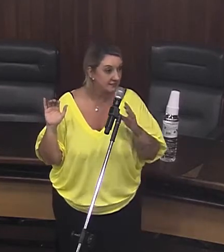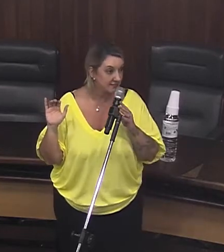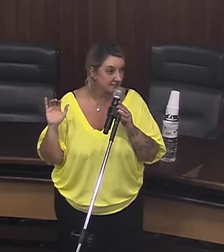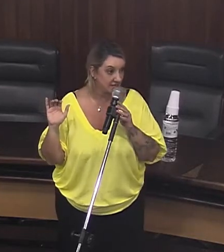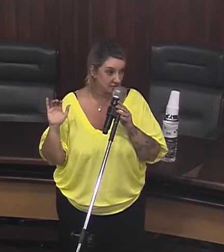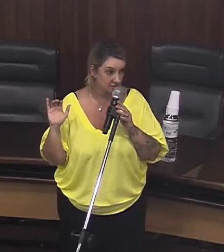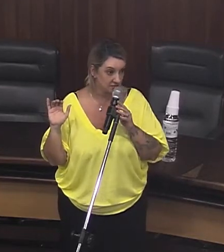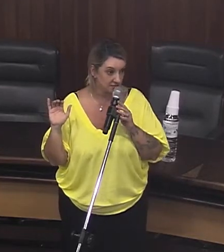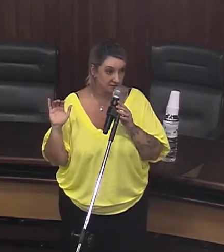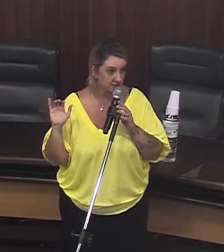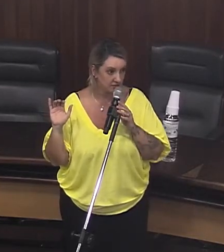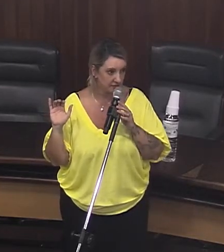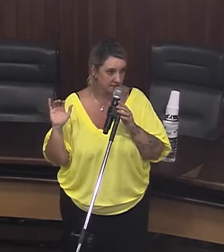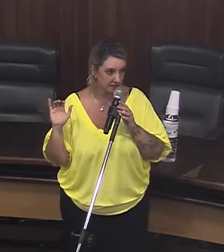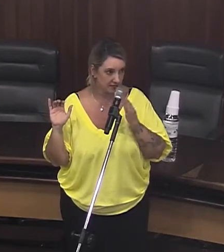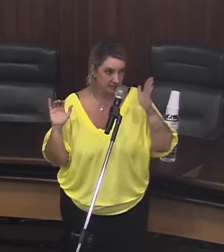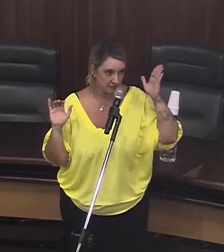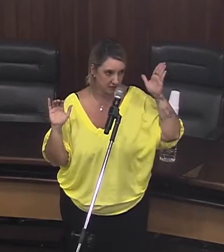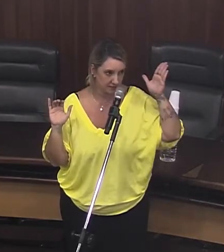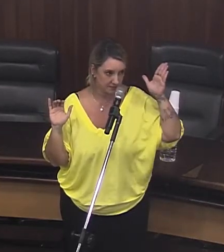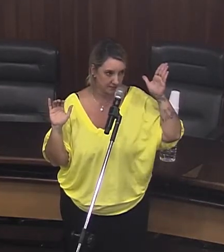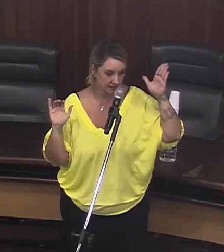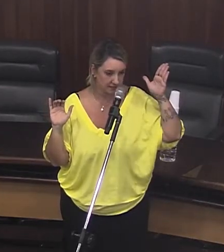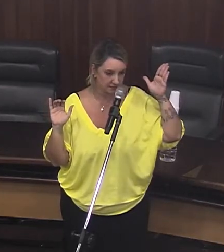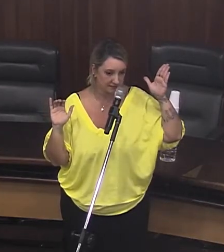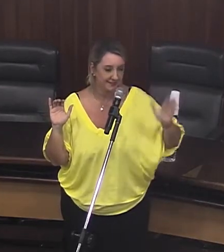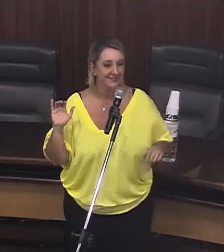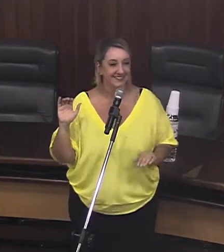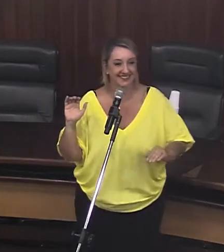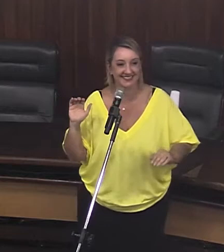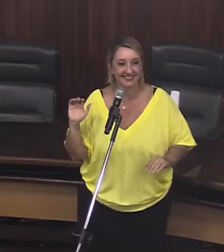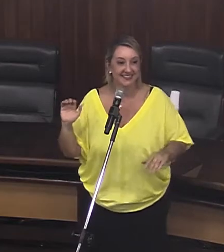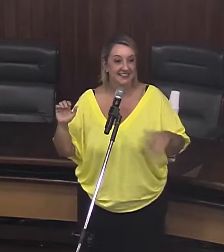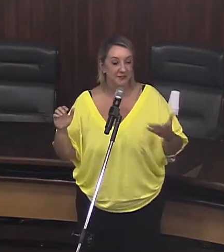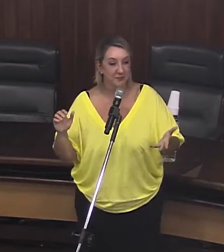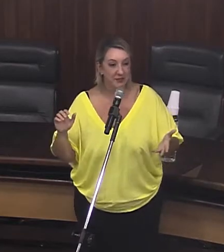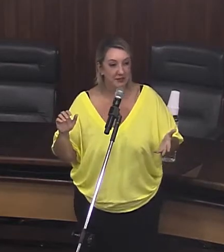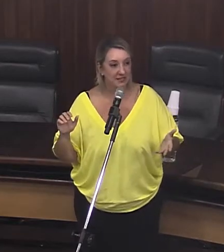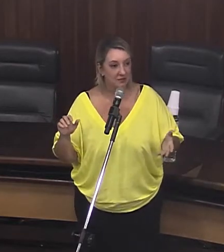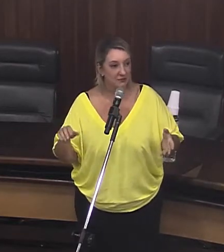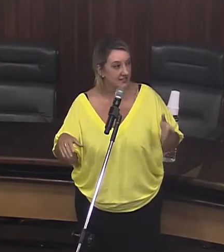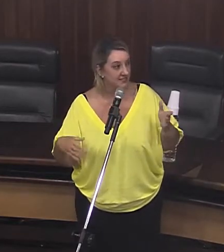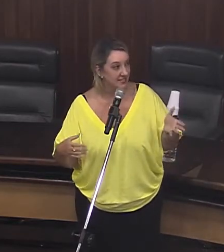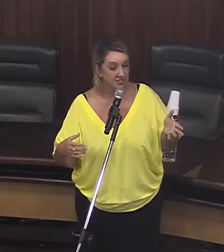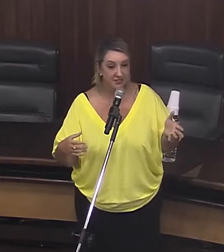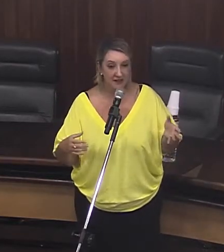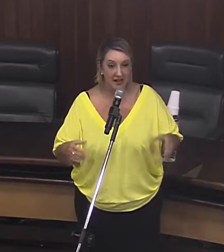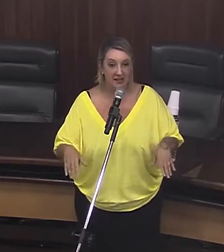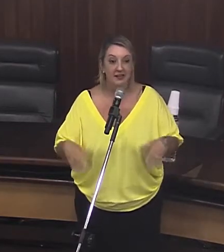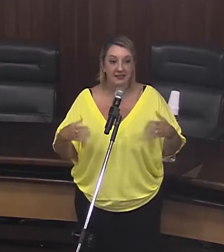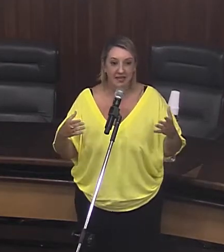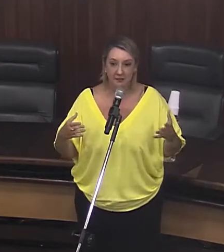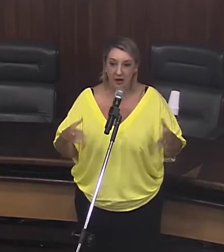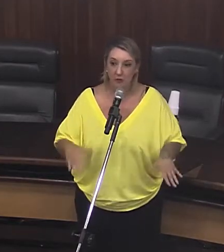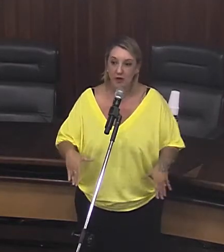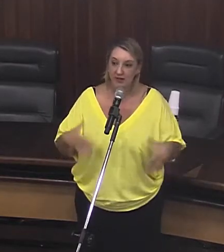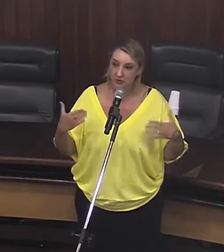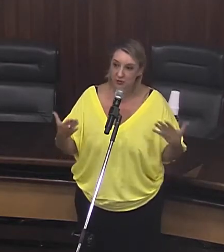Esquece a Elza. Não olhem para ela, olhem para mim. Porque o que acontece? Se a gente fala, lembra, o abajur cor